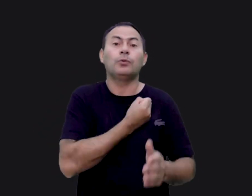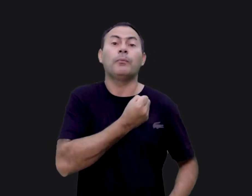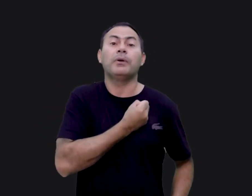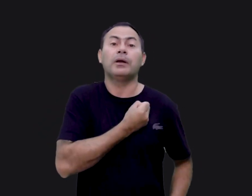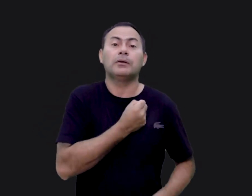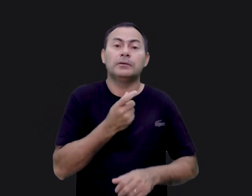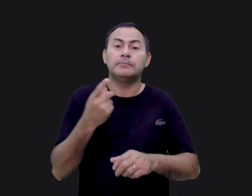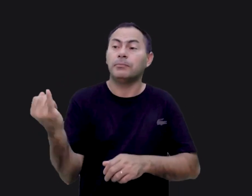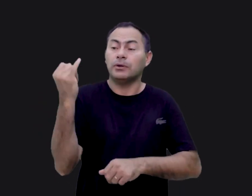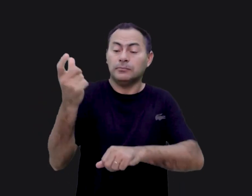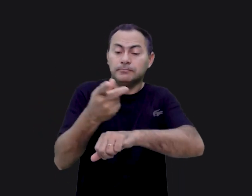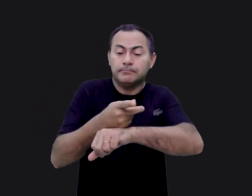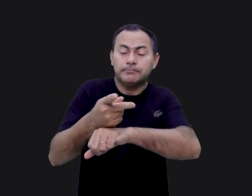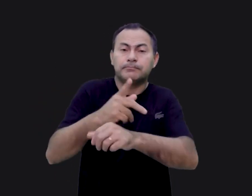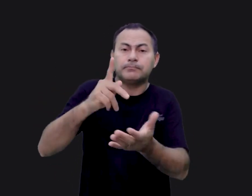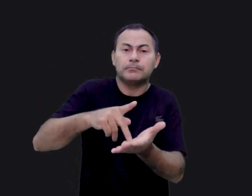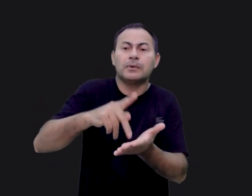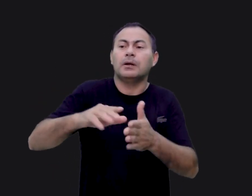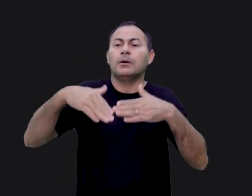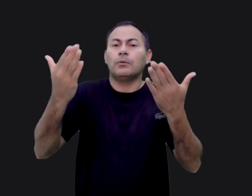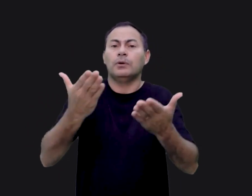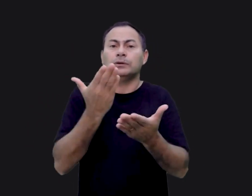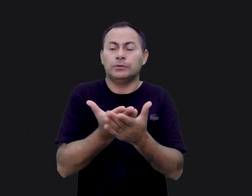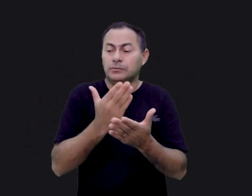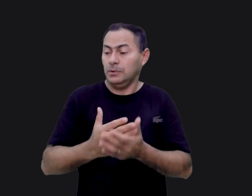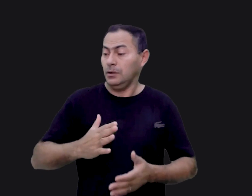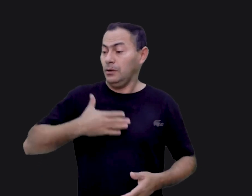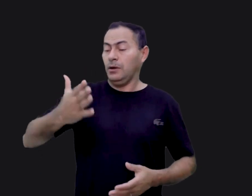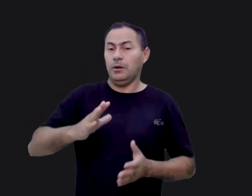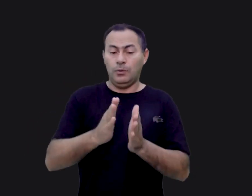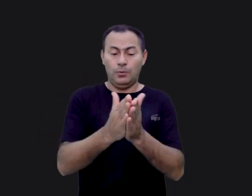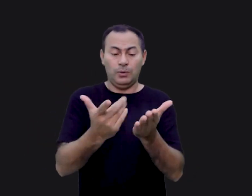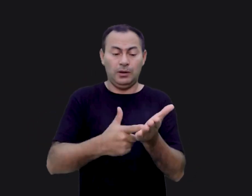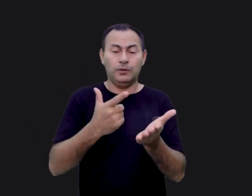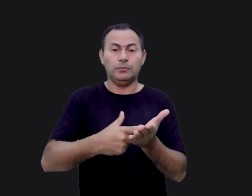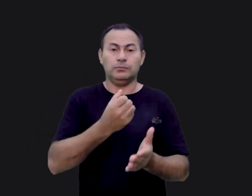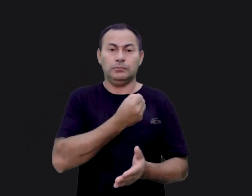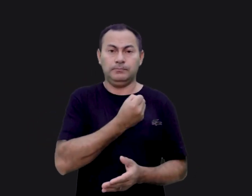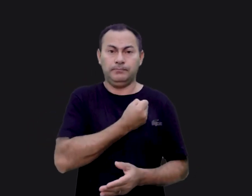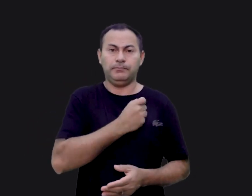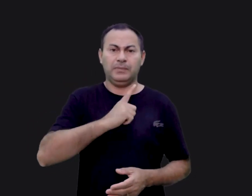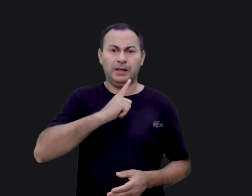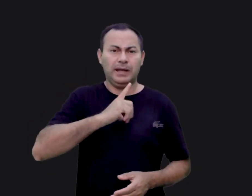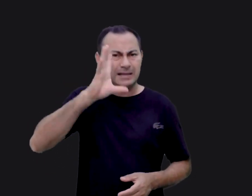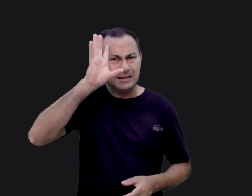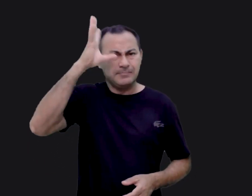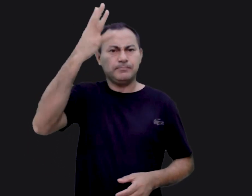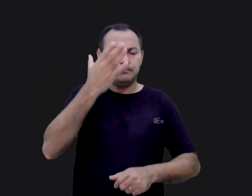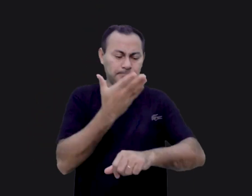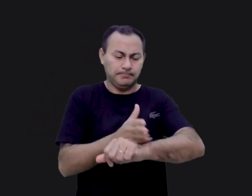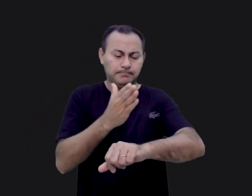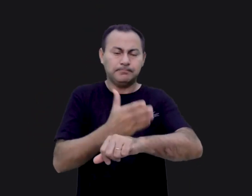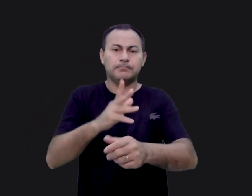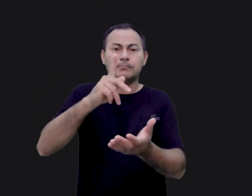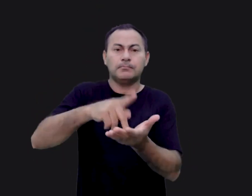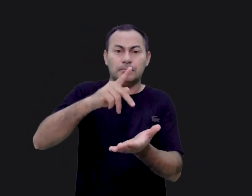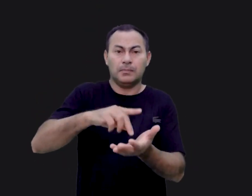importante que procuremos a verdade. Quando estudamos o surpreendente livro de Números, devemos tomar a decisão de aplicar essa verdade em